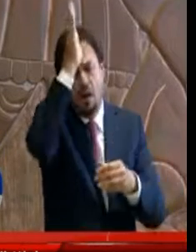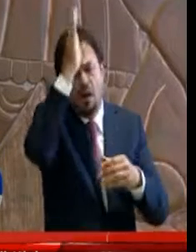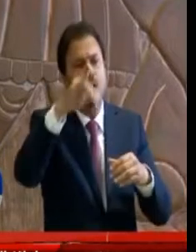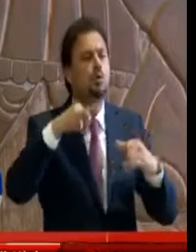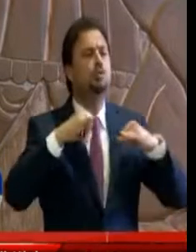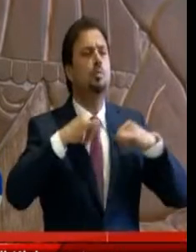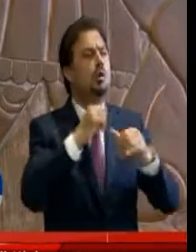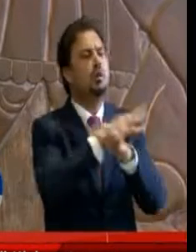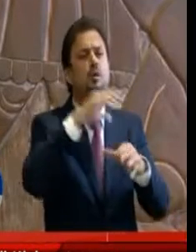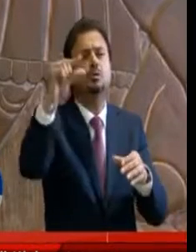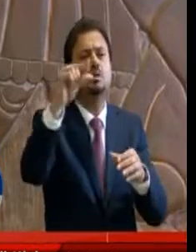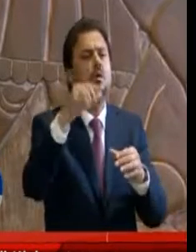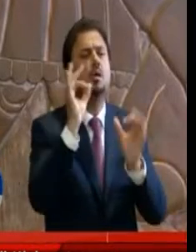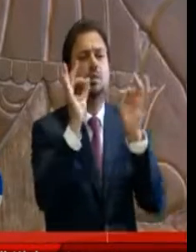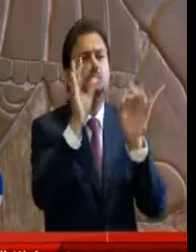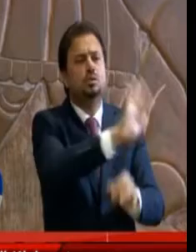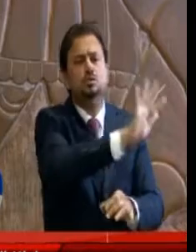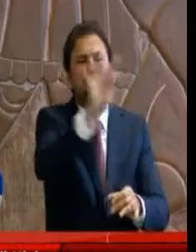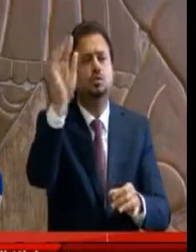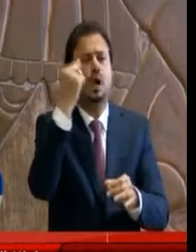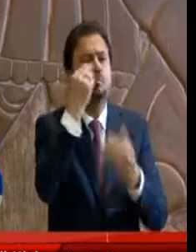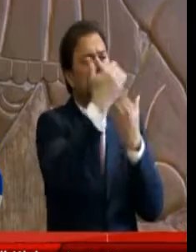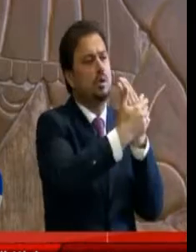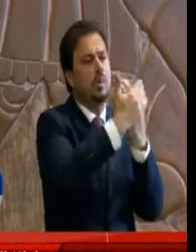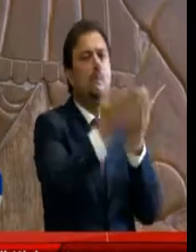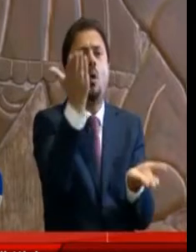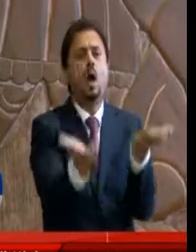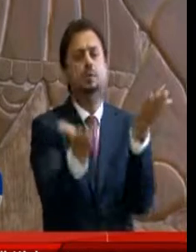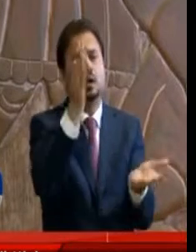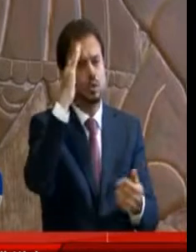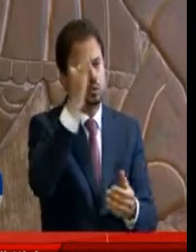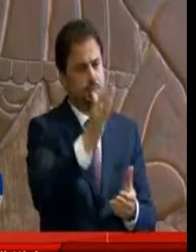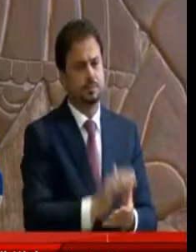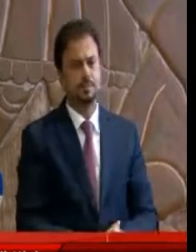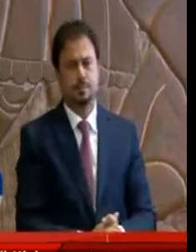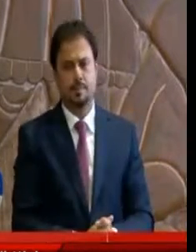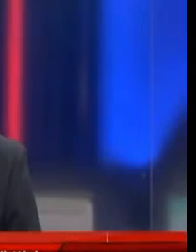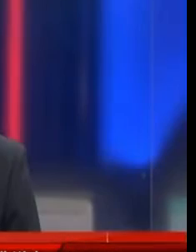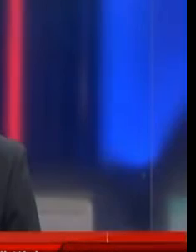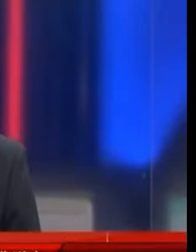محايد يتسم شعبه ويمارس العدالة. شكرا جزيلا.